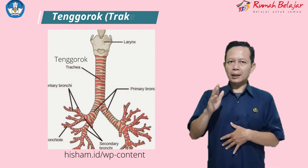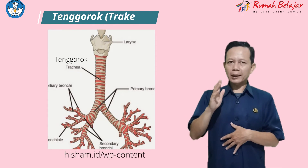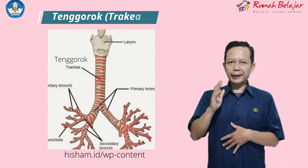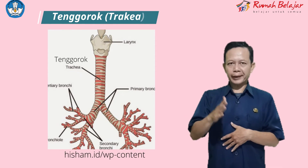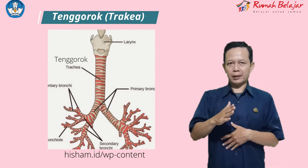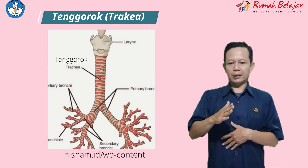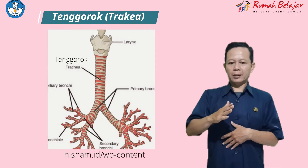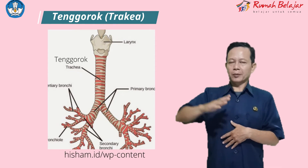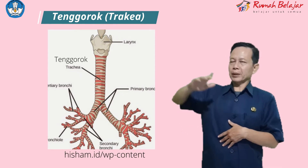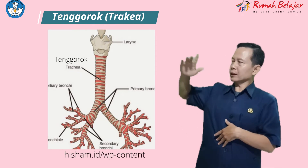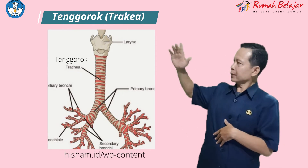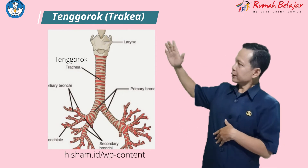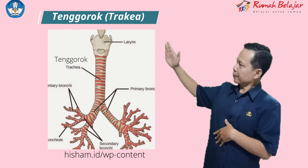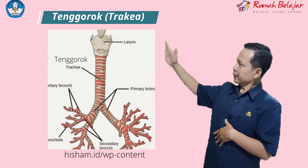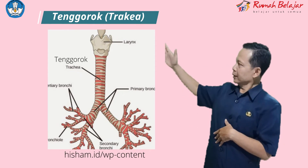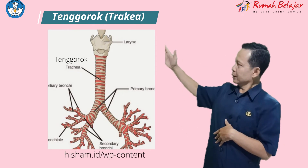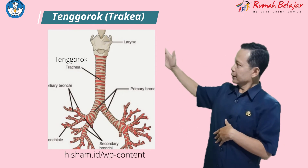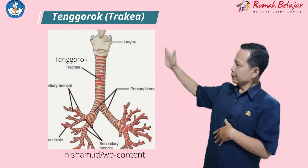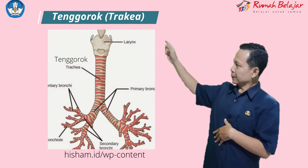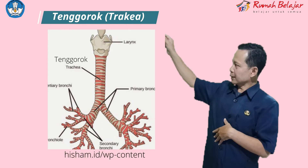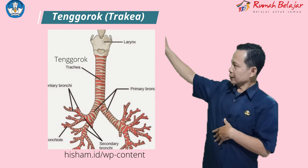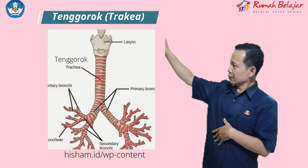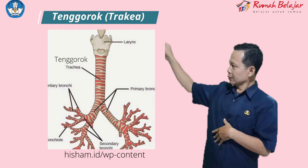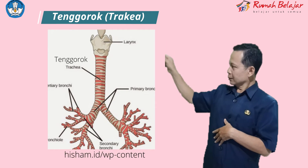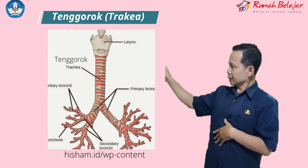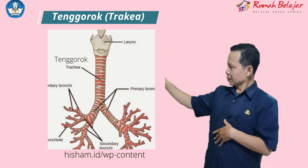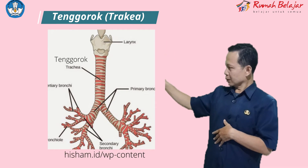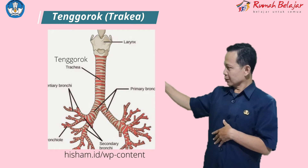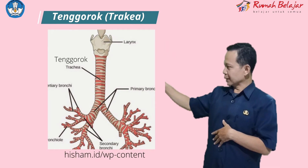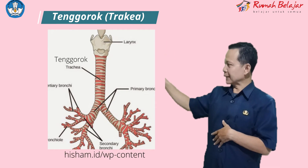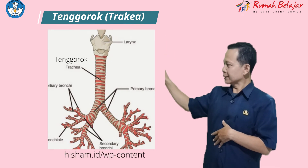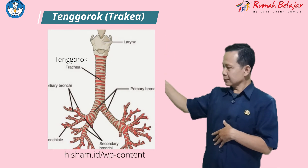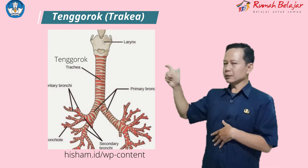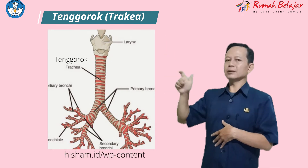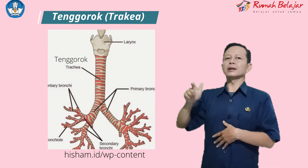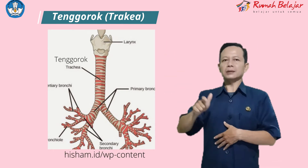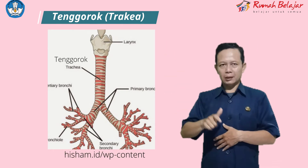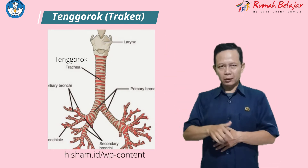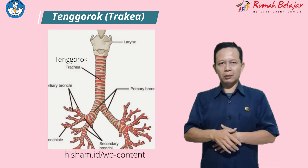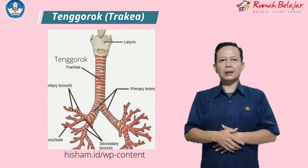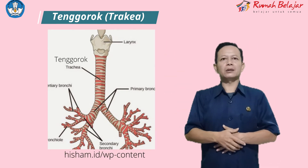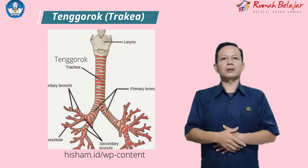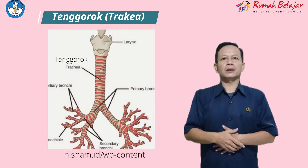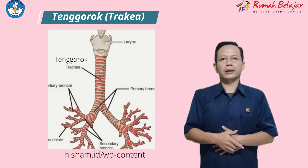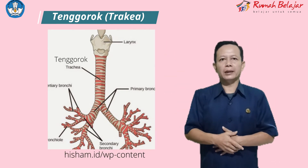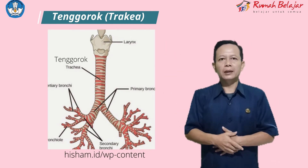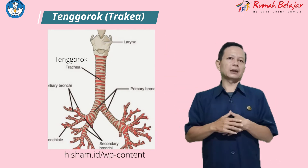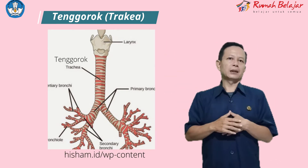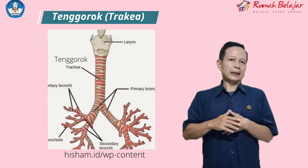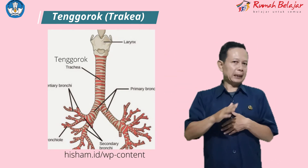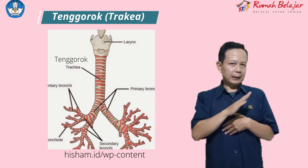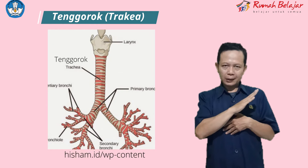lain trakea. Perhatikan skema ini, pangkal tenggorok, tenggorok. Nah, itu tenggorok atau nama